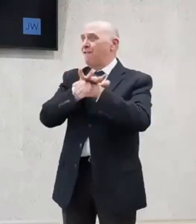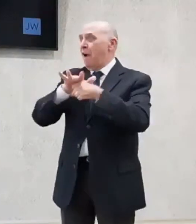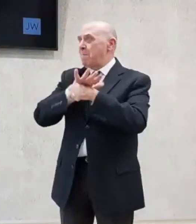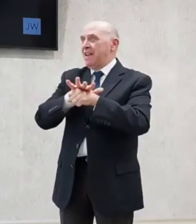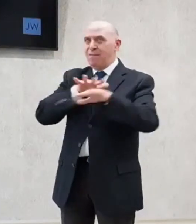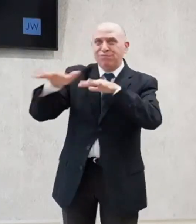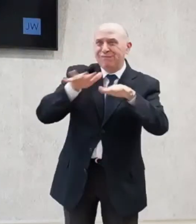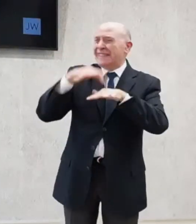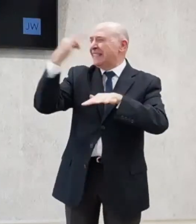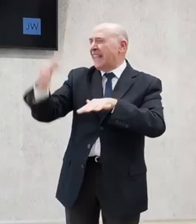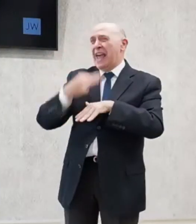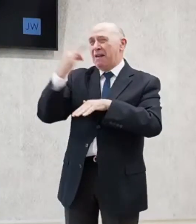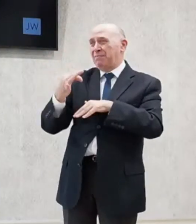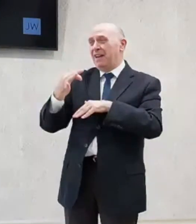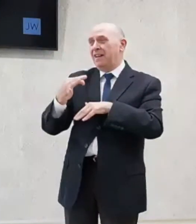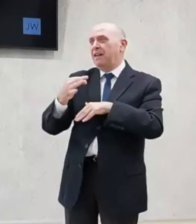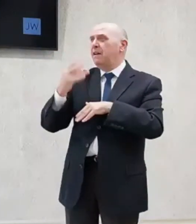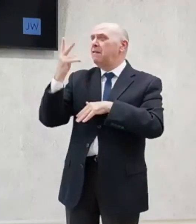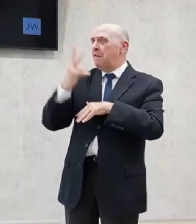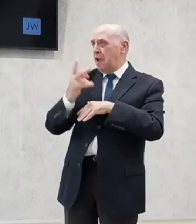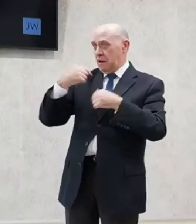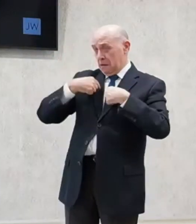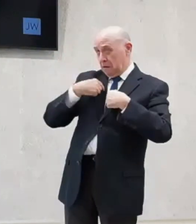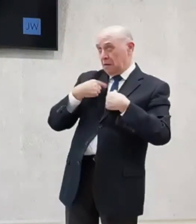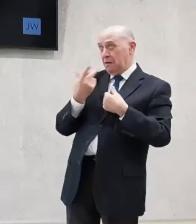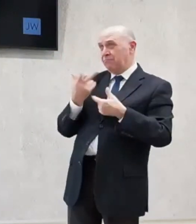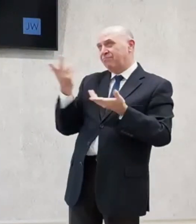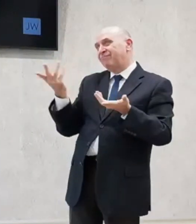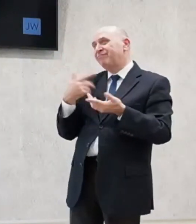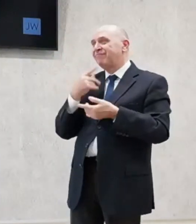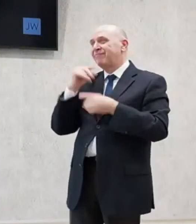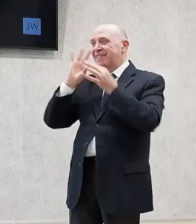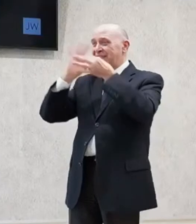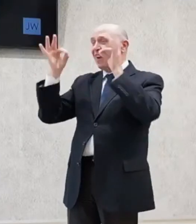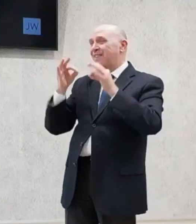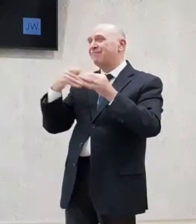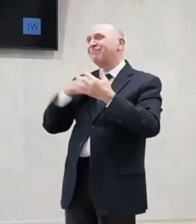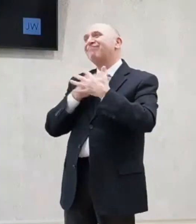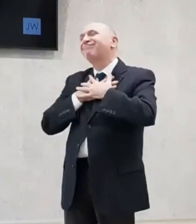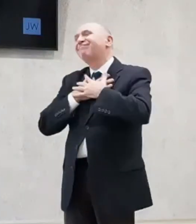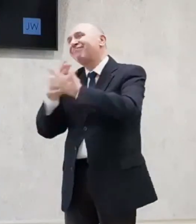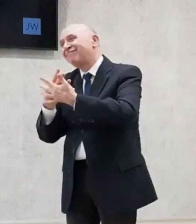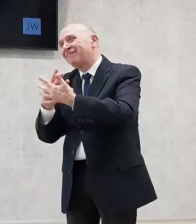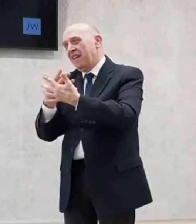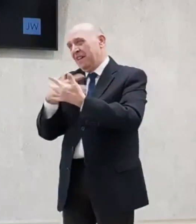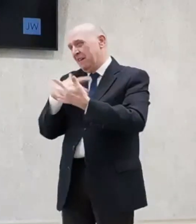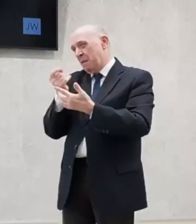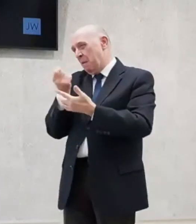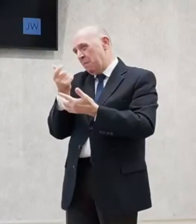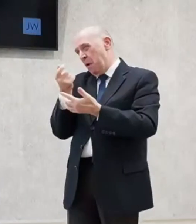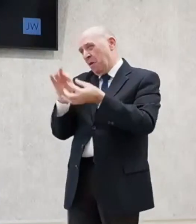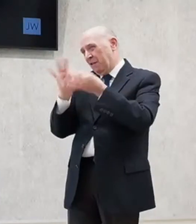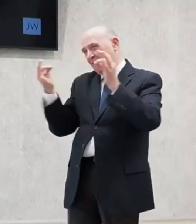forse poche volte ti sei sentita dire da me Ti voglio bene ma spero di averlo dimostrato